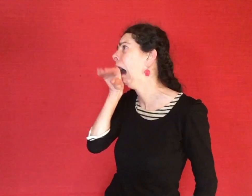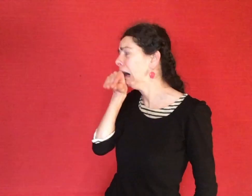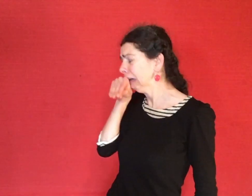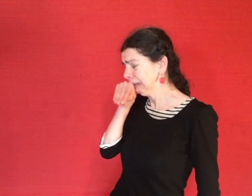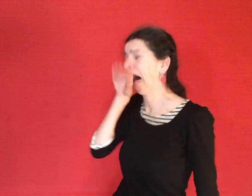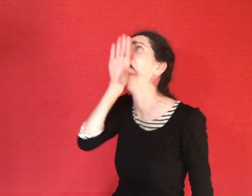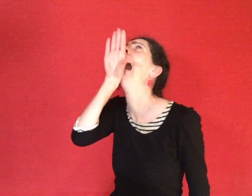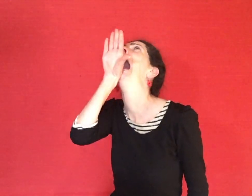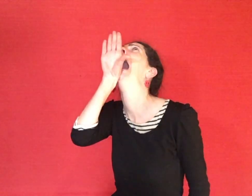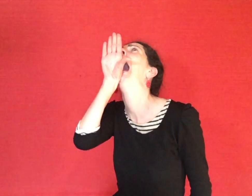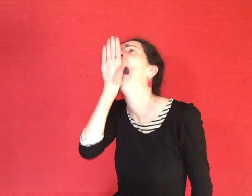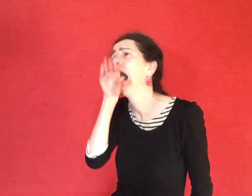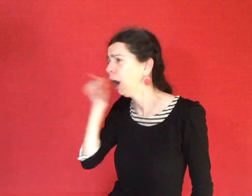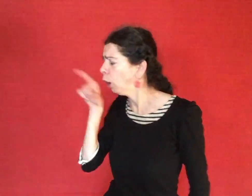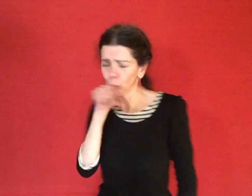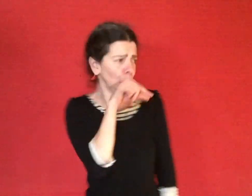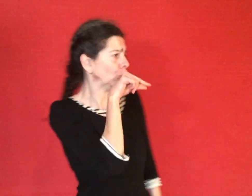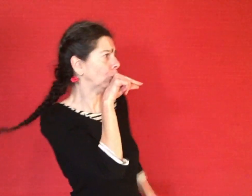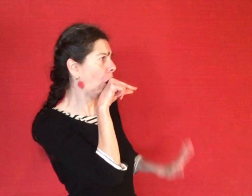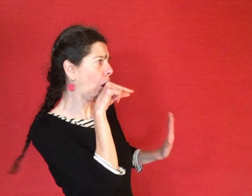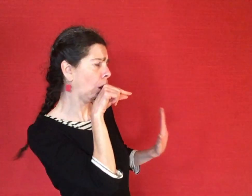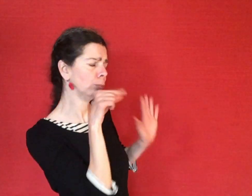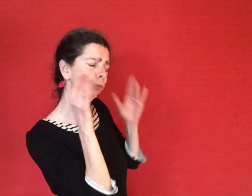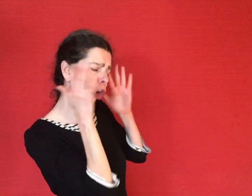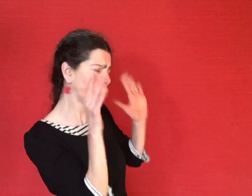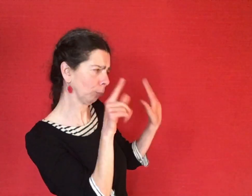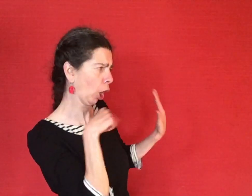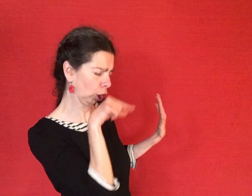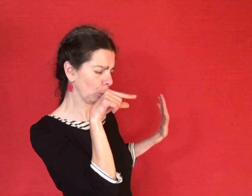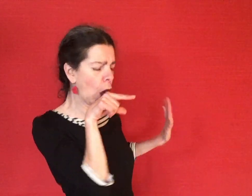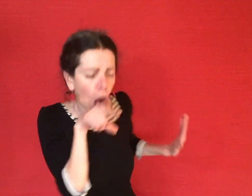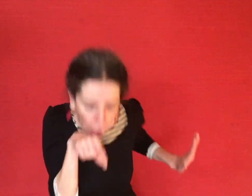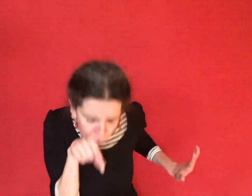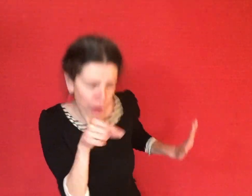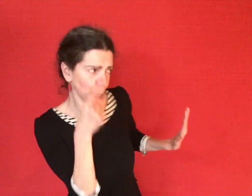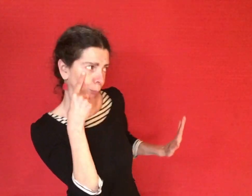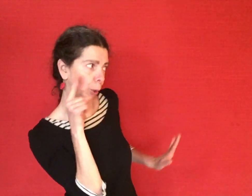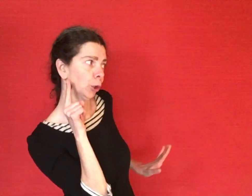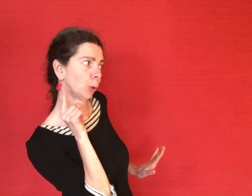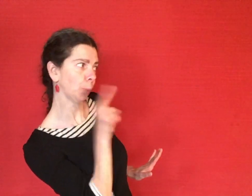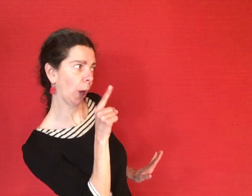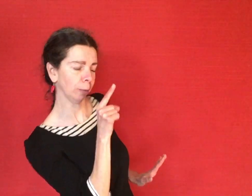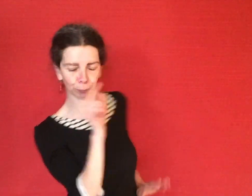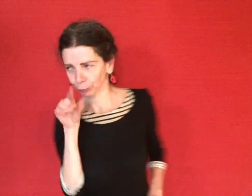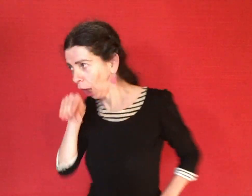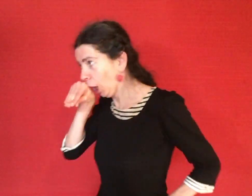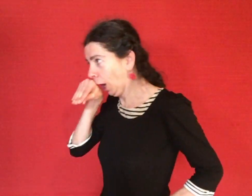Coin, coin, se désole-t-il. Ne t'inquiète pas, dit le poussin, je vais t'en attraper un.